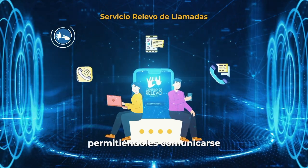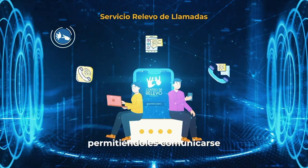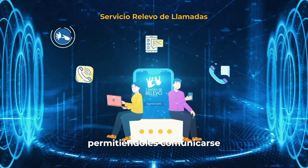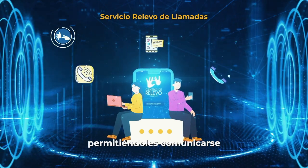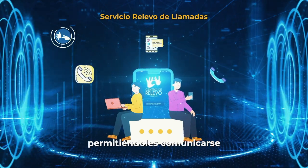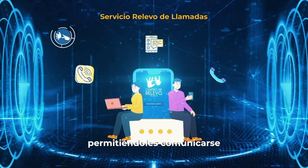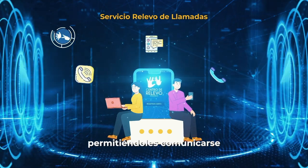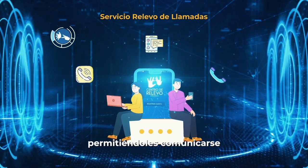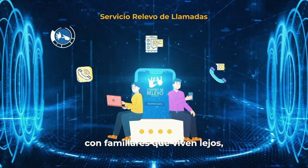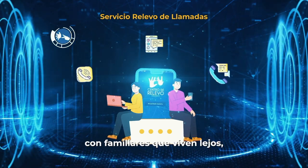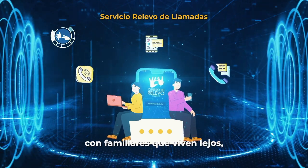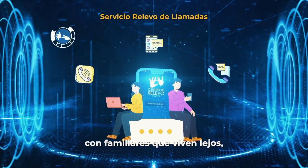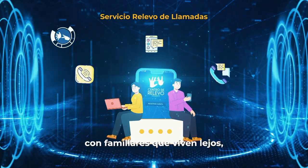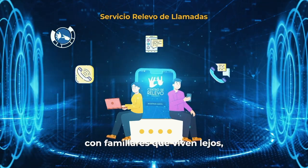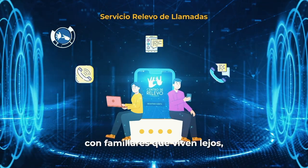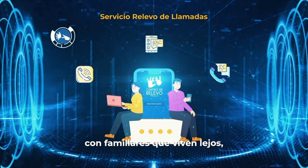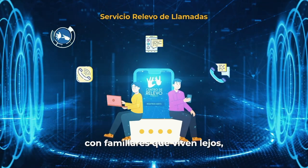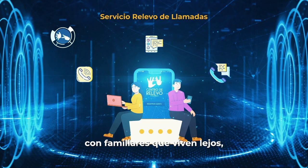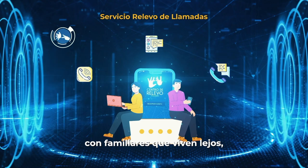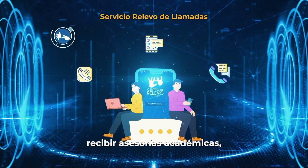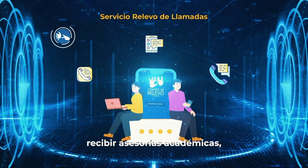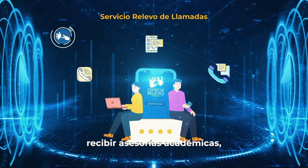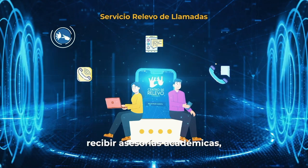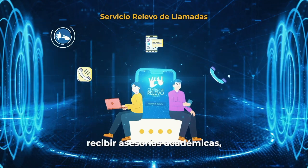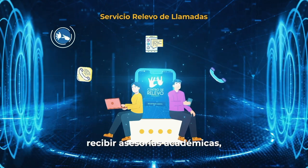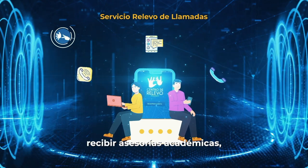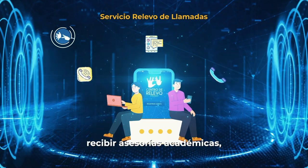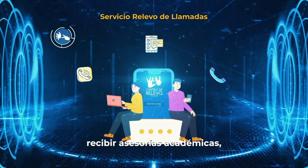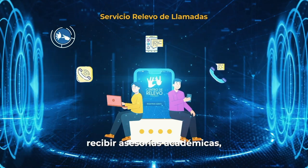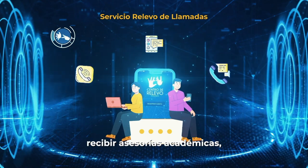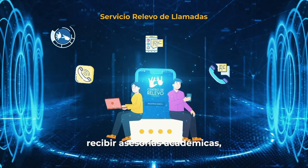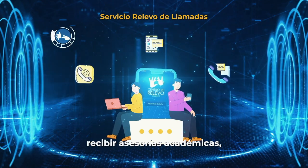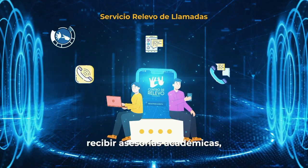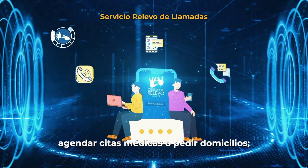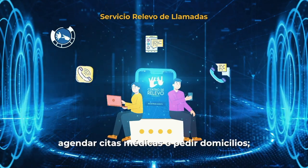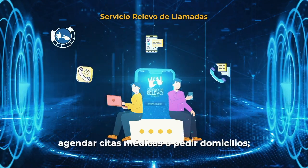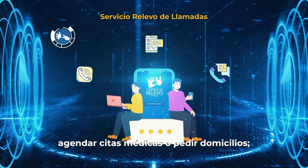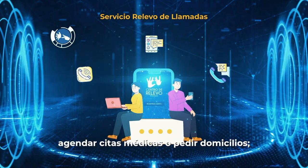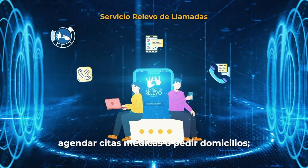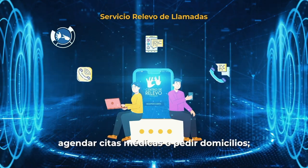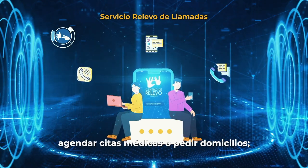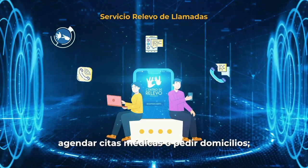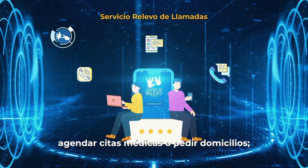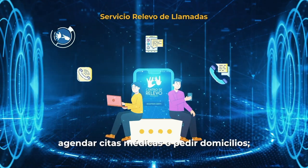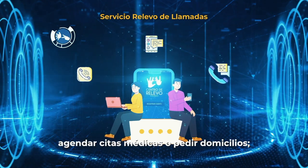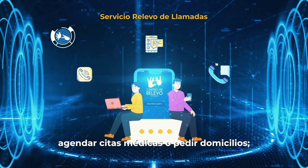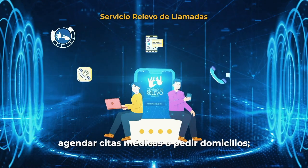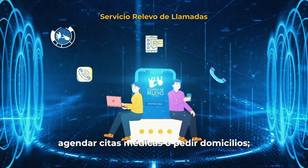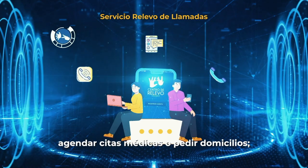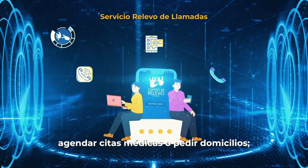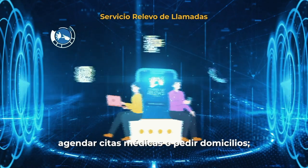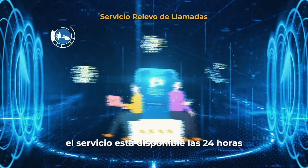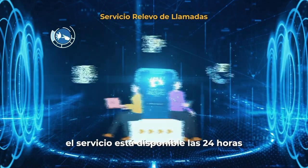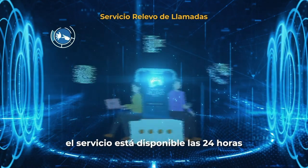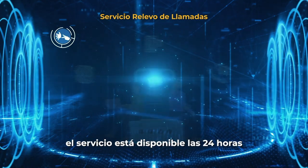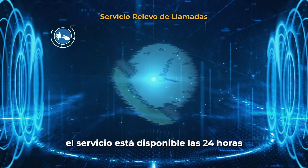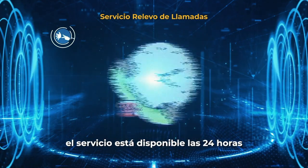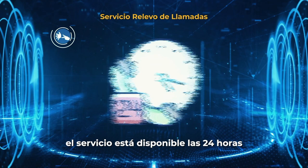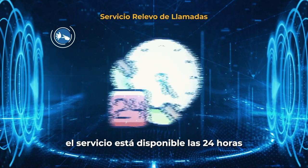permitiéndoles comunicarse con familiares que viven lejos, recibir asesorías académicas, agendar citas médicas o pedir domicilios. El servicio está disponible